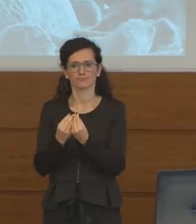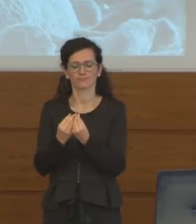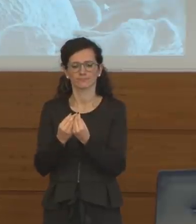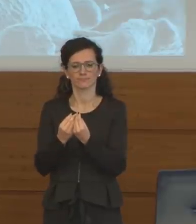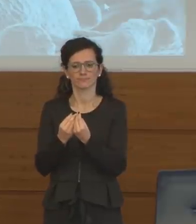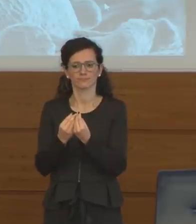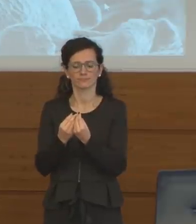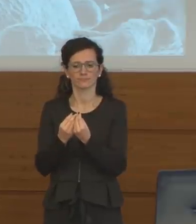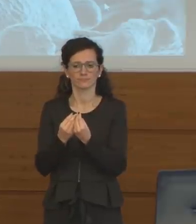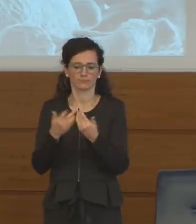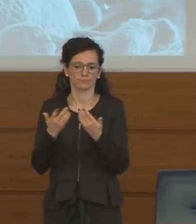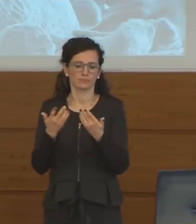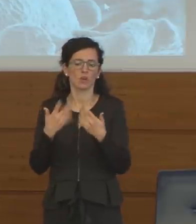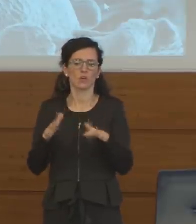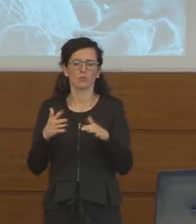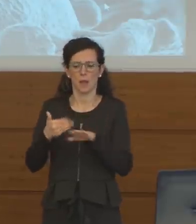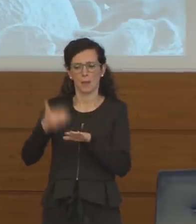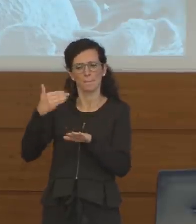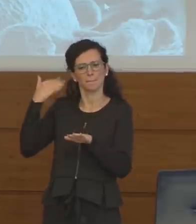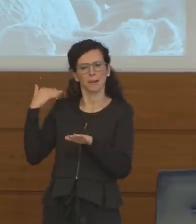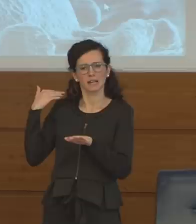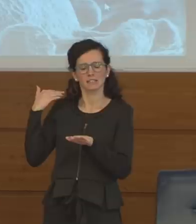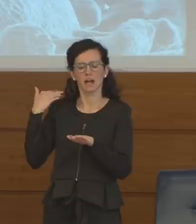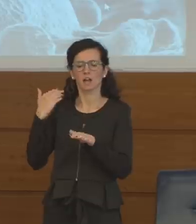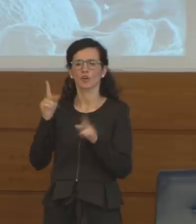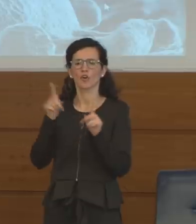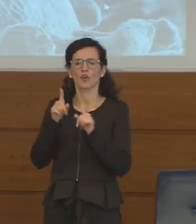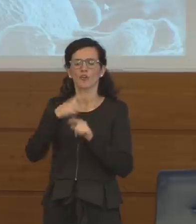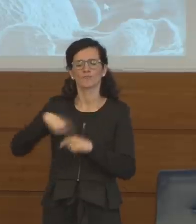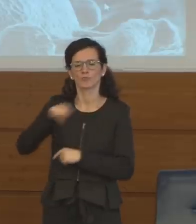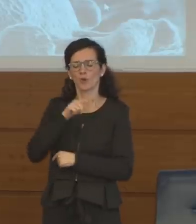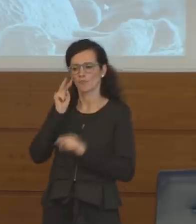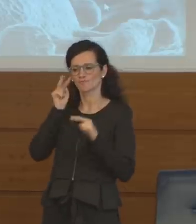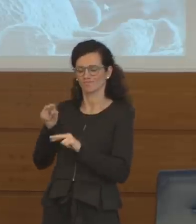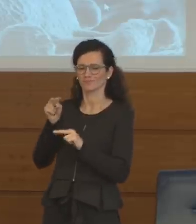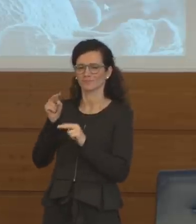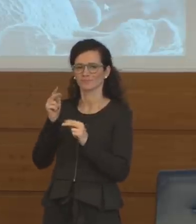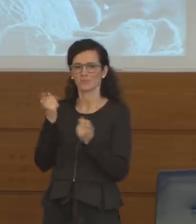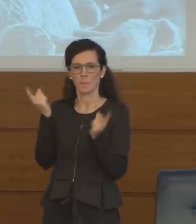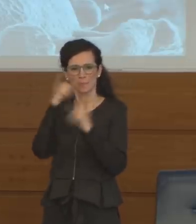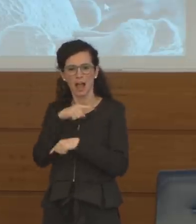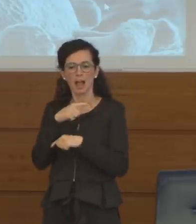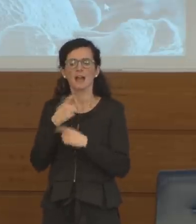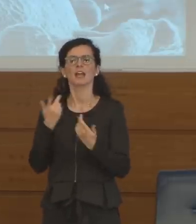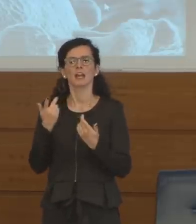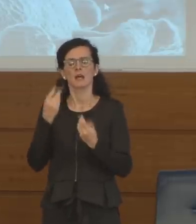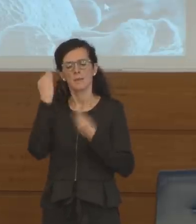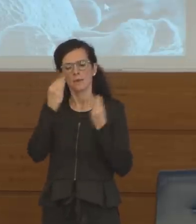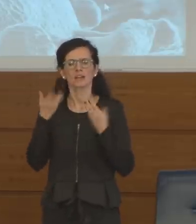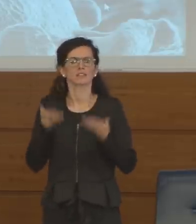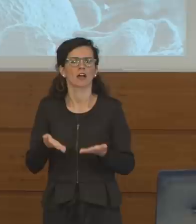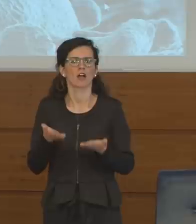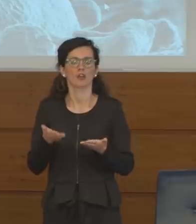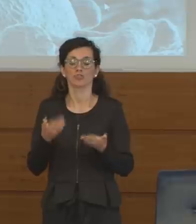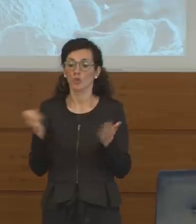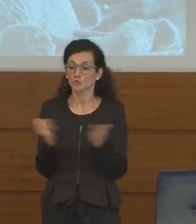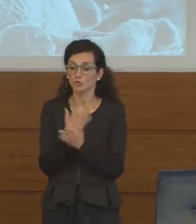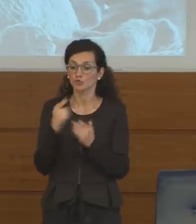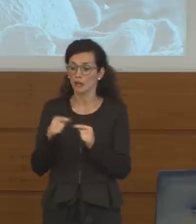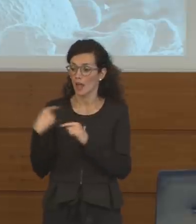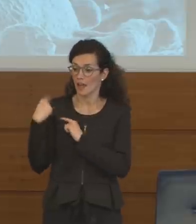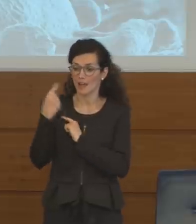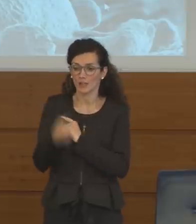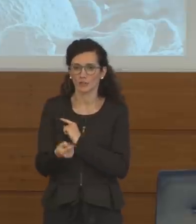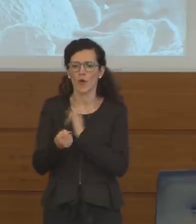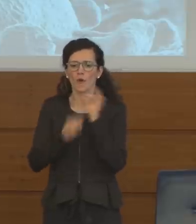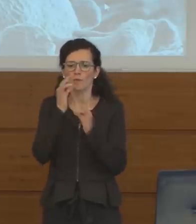un recente passato è in qualche modo stato sottovalutato, un'unitarietà nazionale. Perché quello che è successo è che qualche cosa si è